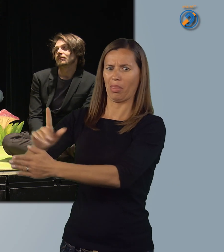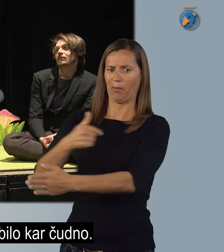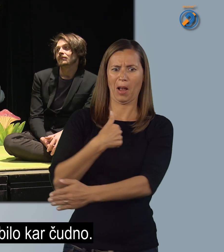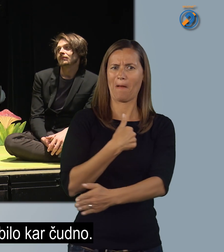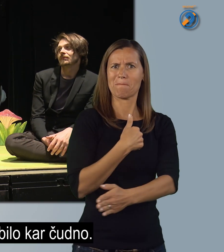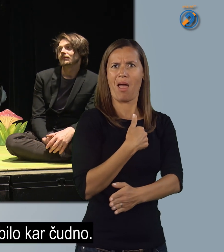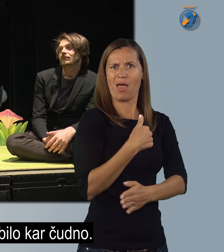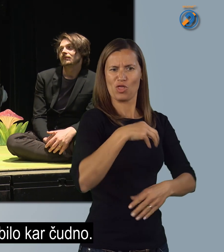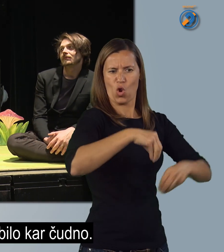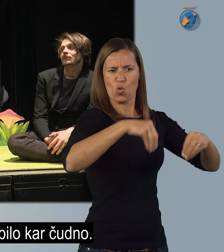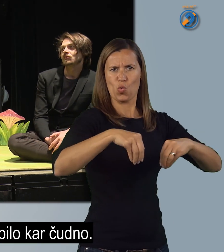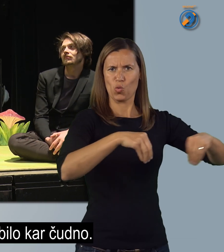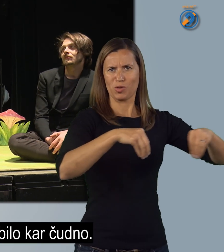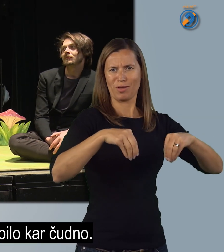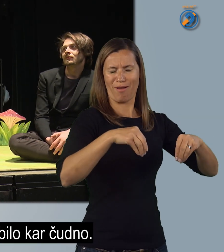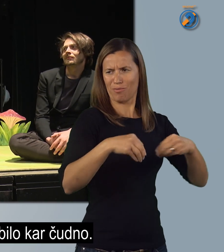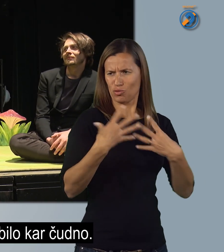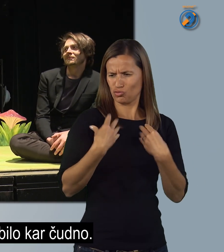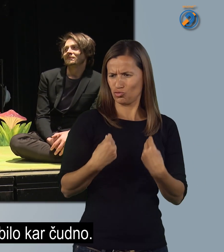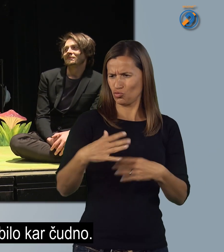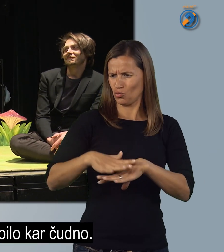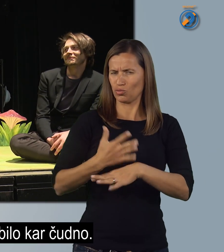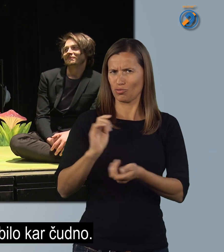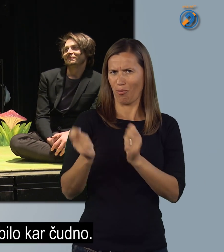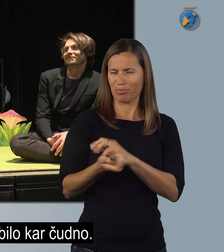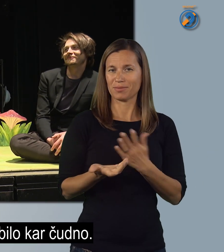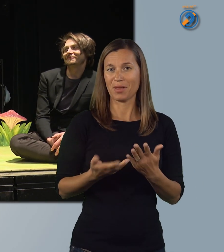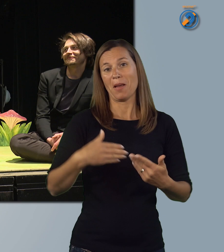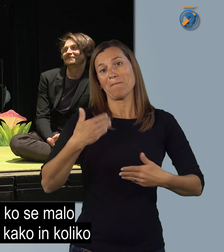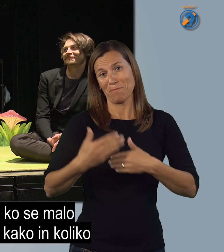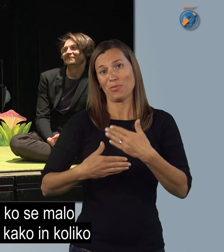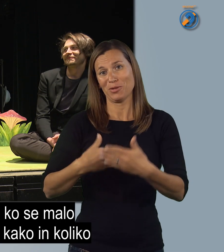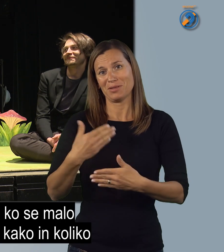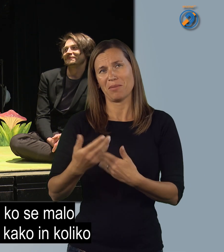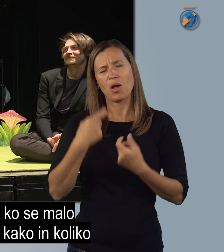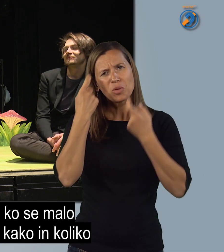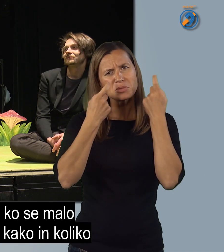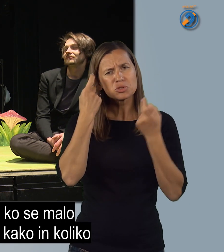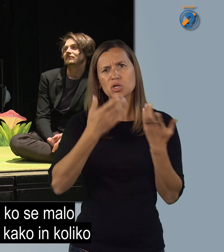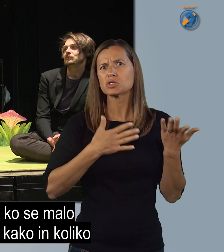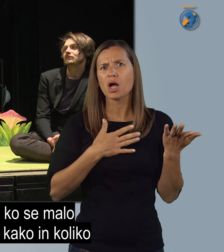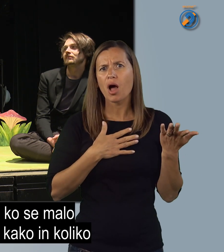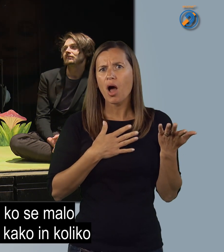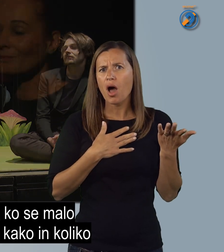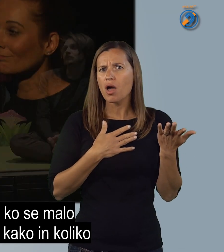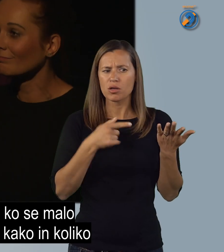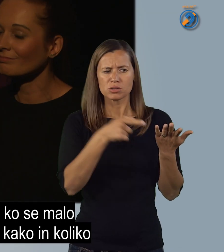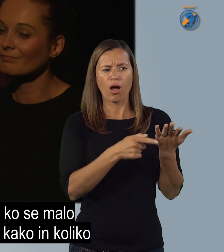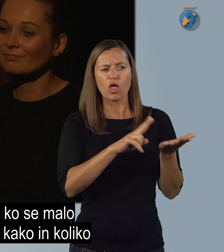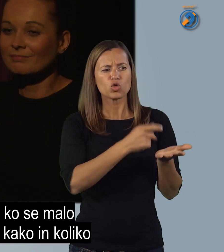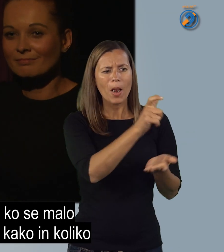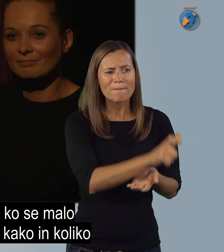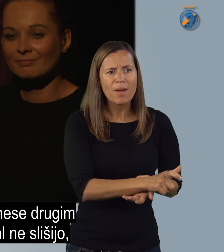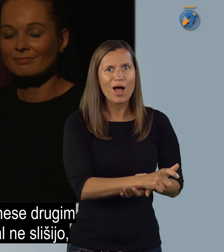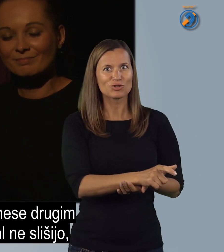tebi, k tvoji lutki, in je bilo kar čudno, ne? Ampak pol, ko se malo vprašaš, zakaj pa